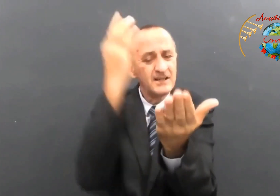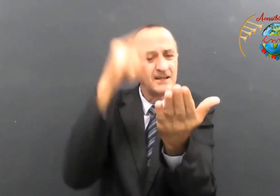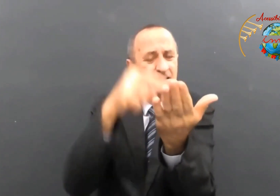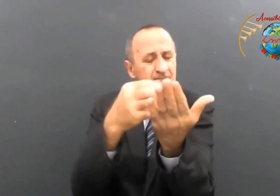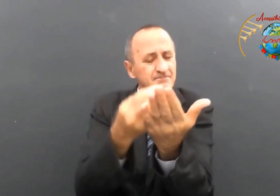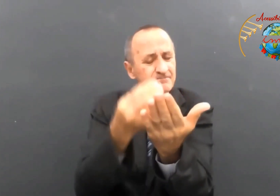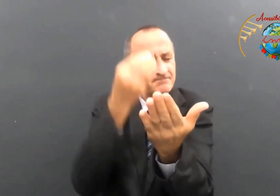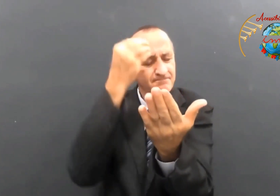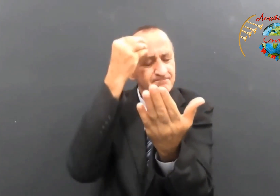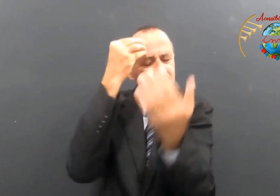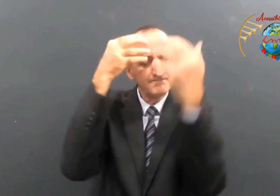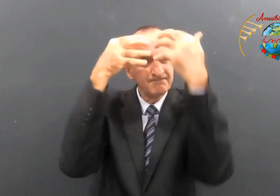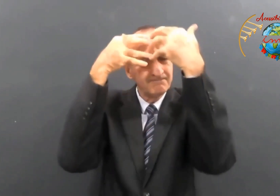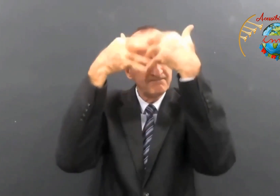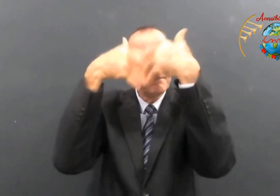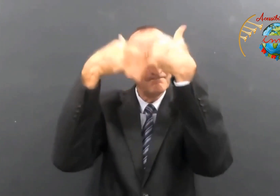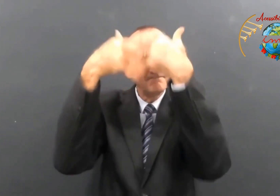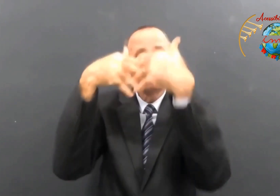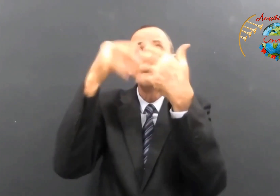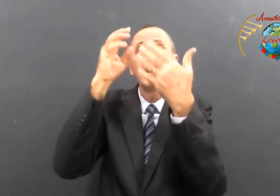Palavra de Deus revelada pelo Espírito.